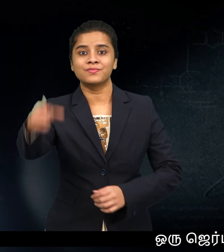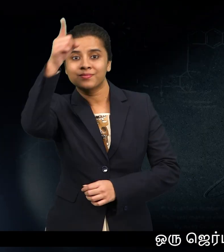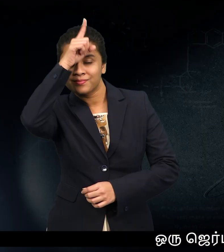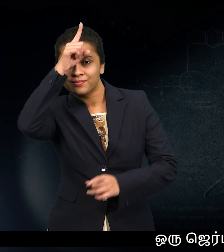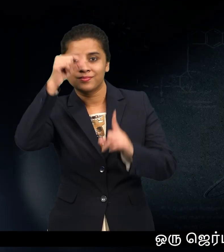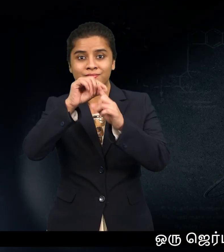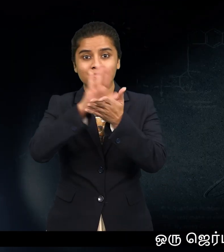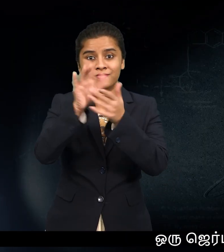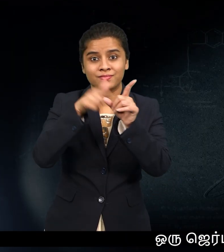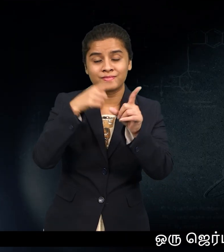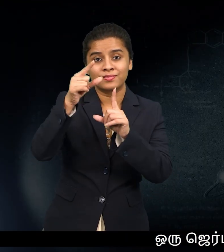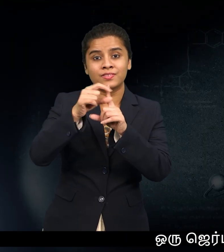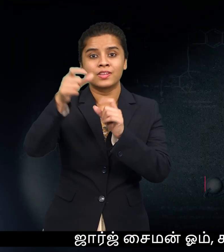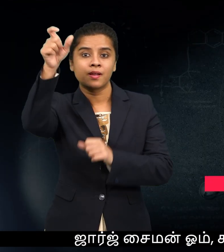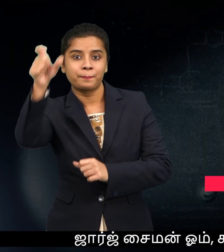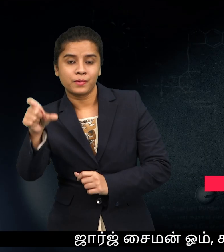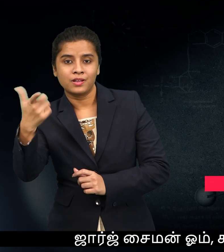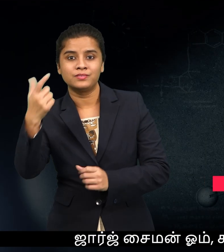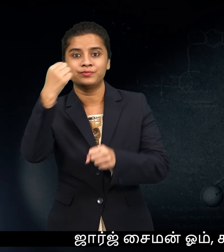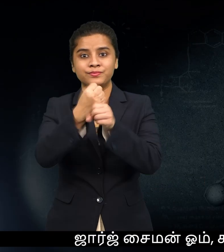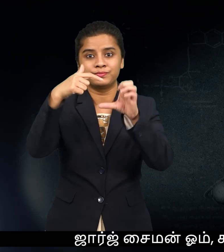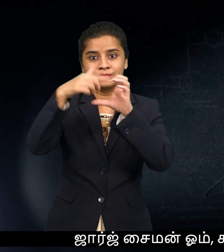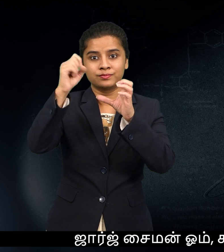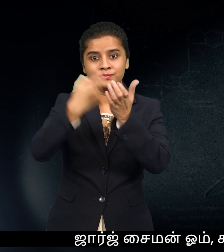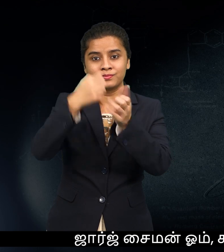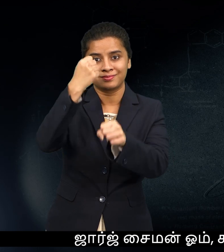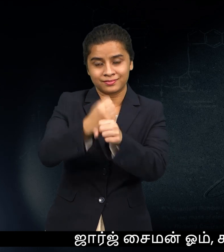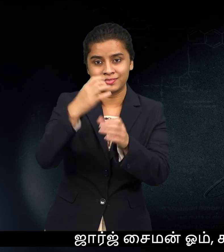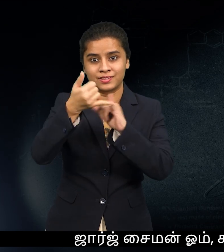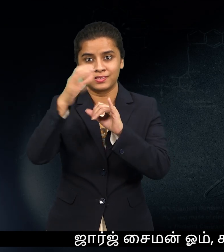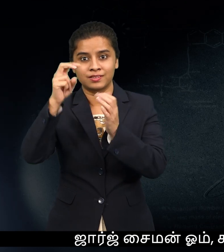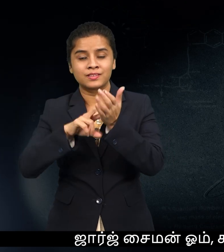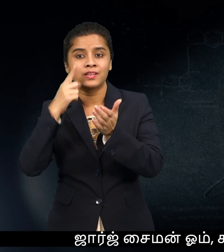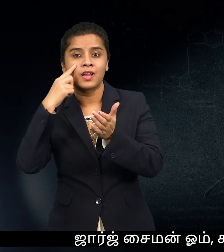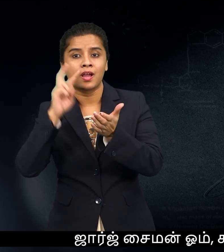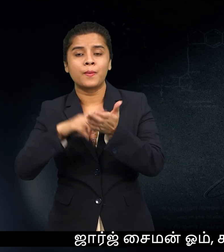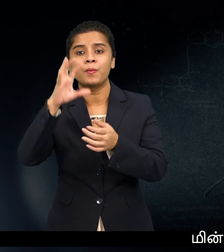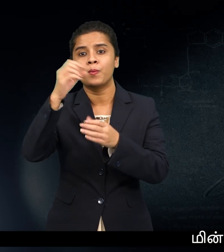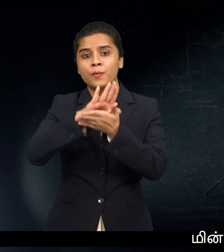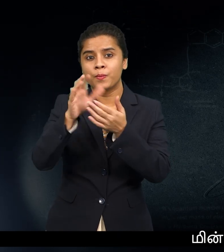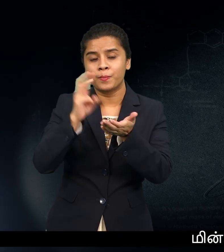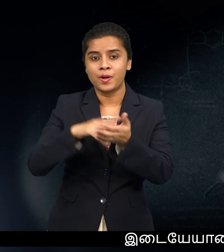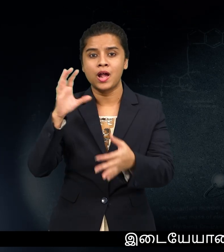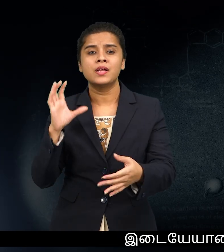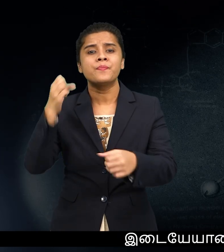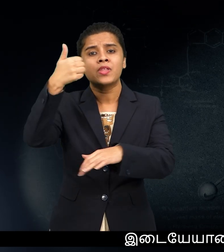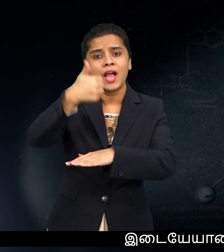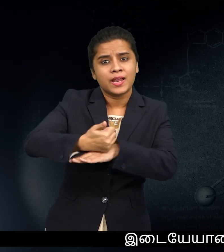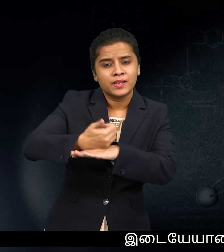ஒரு ஜெர்மன் இயற்பியலாளர் ஜார்ஜ் சைமன் ஓம் மின்னழுத்த வேறுபாடு மற்றும் மின்னோட்டத்திற்கு இடையேயான